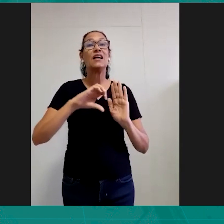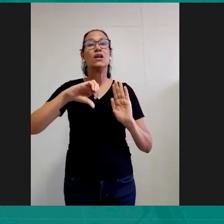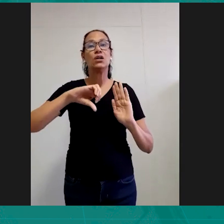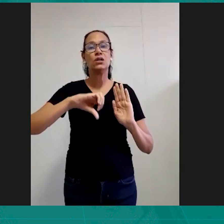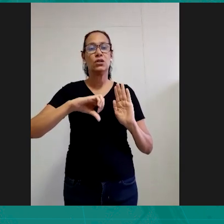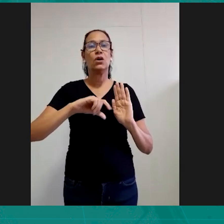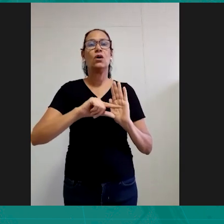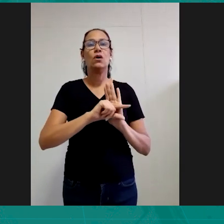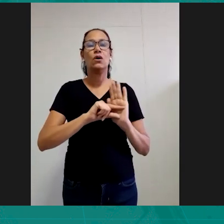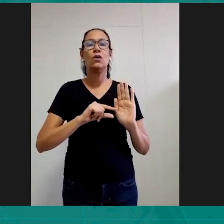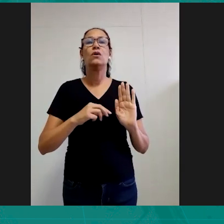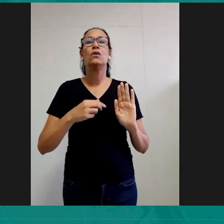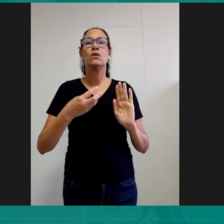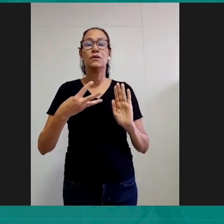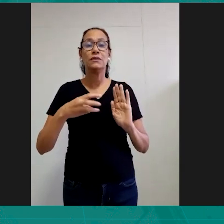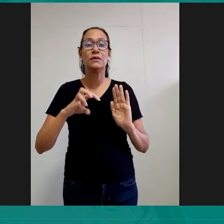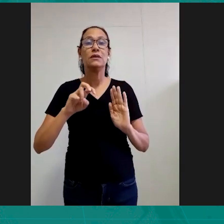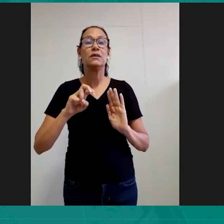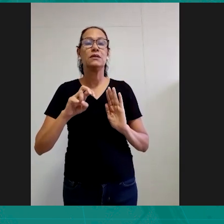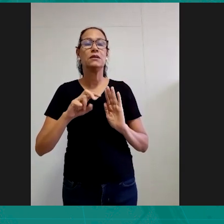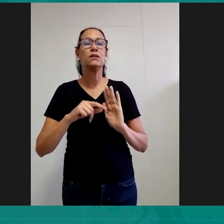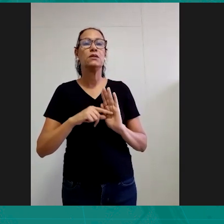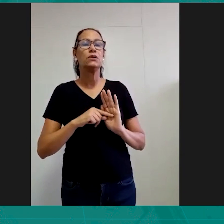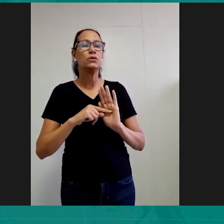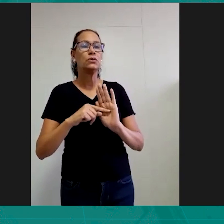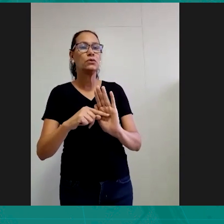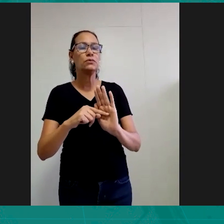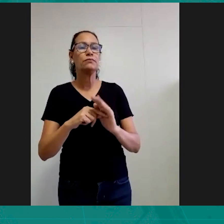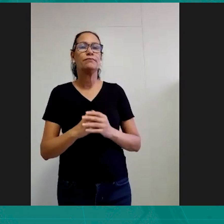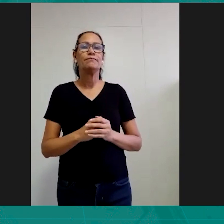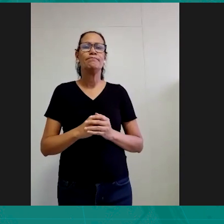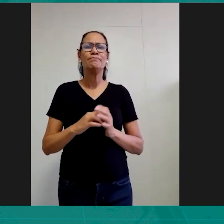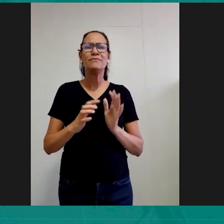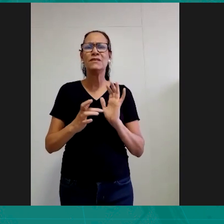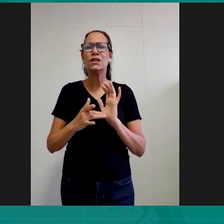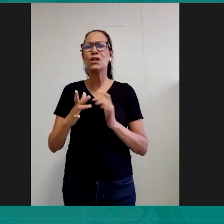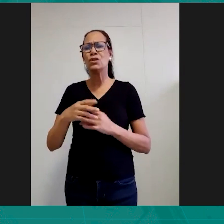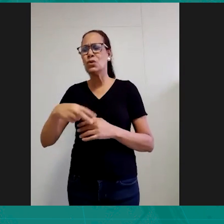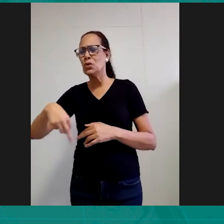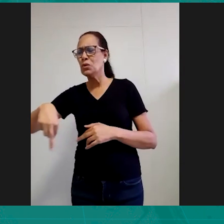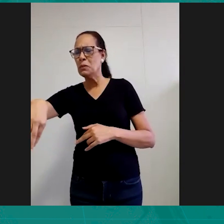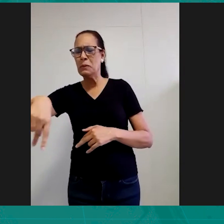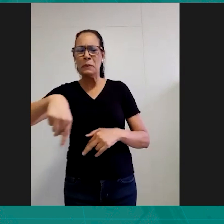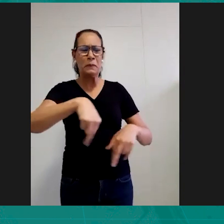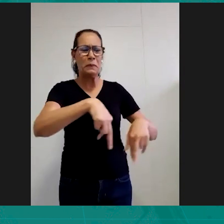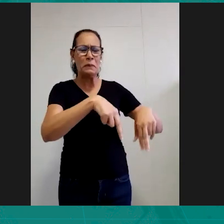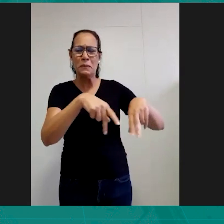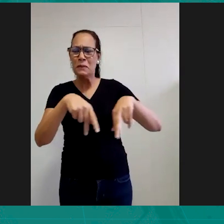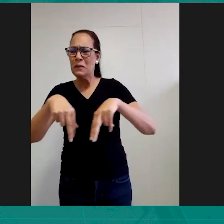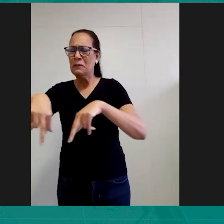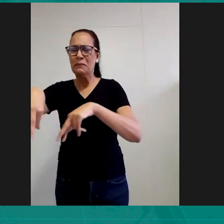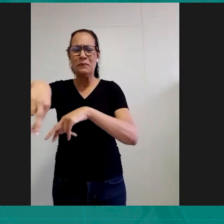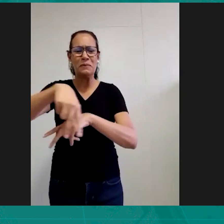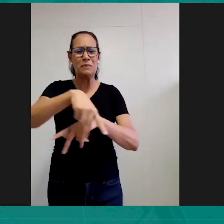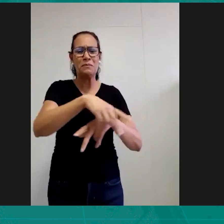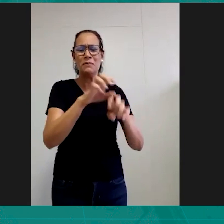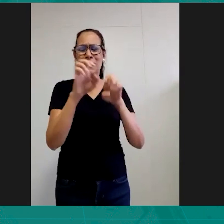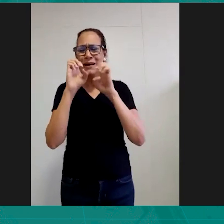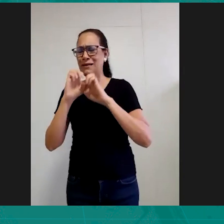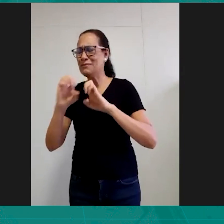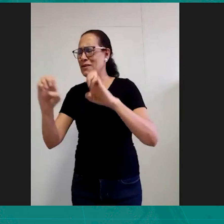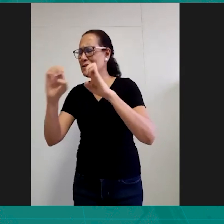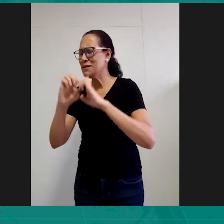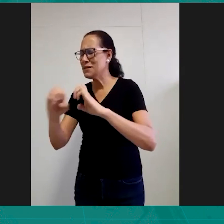como diz: e percorria Jesus todas as cidades e povoados, ensinando nas sinagogas, pregando o evangelho